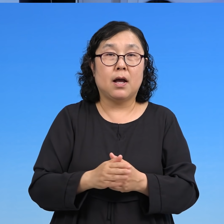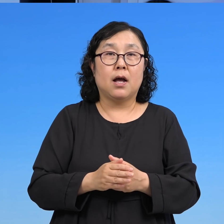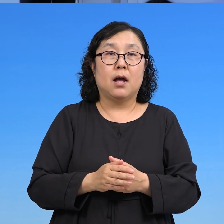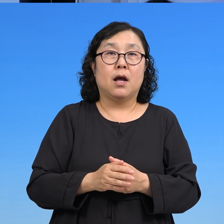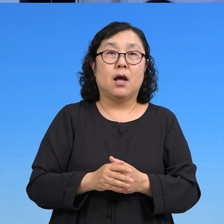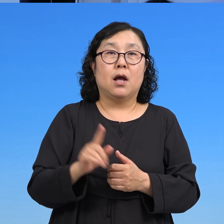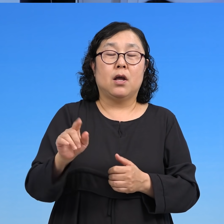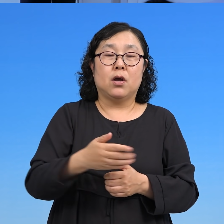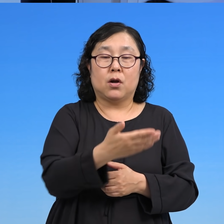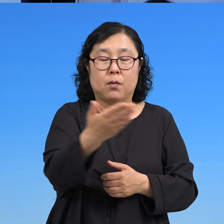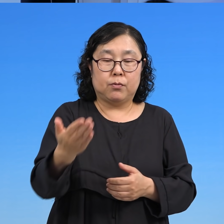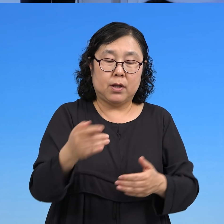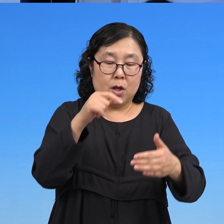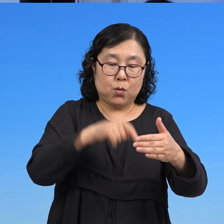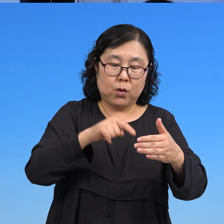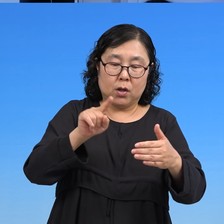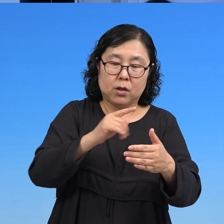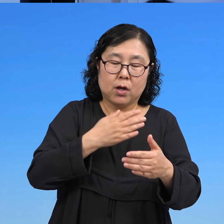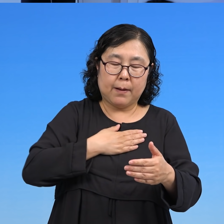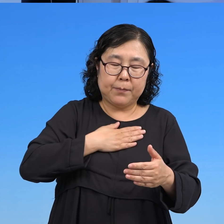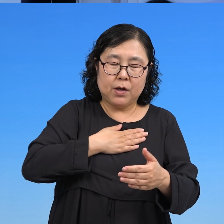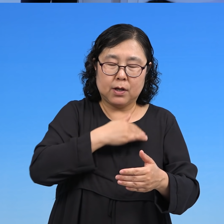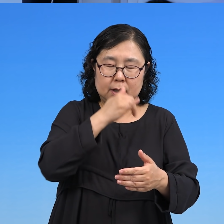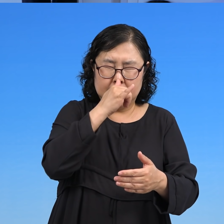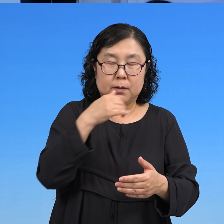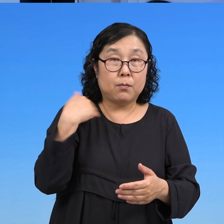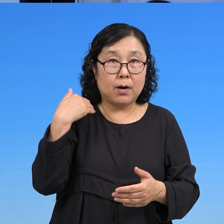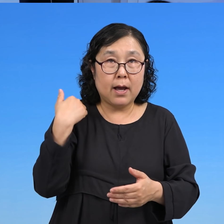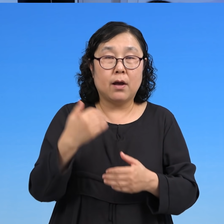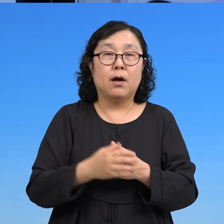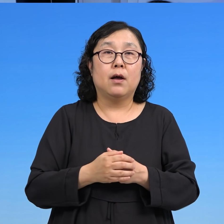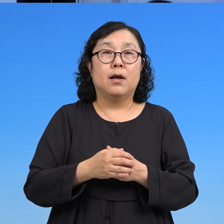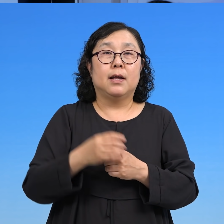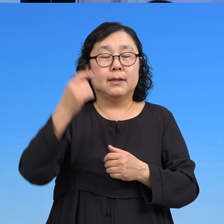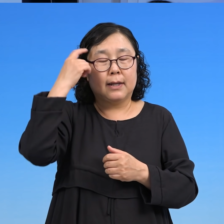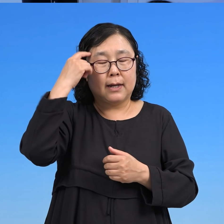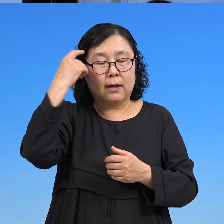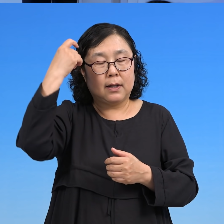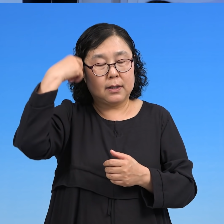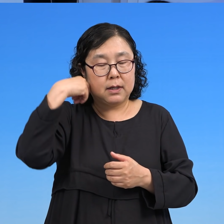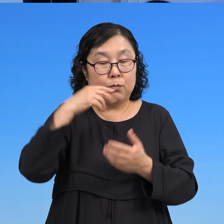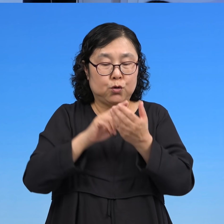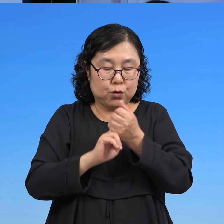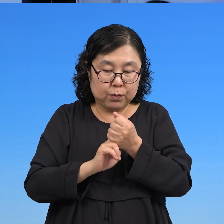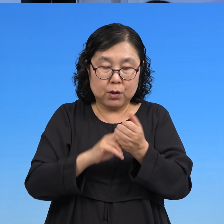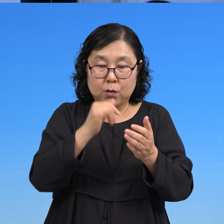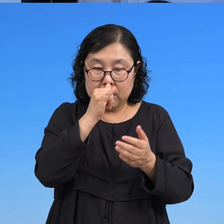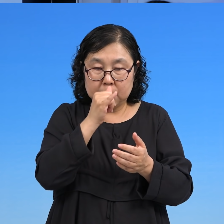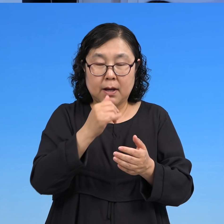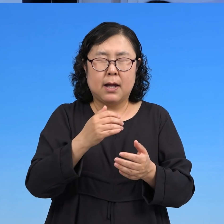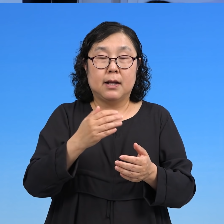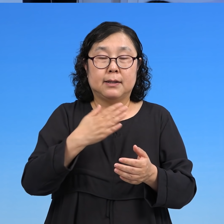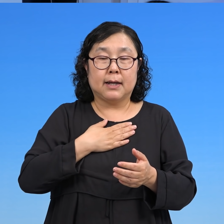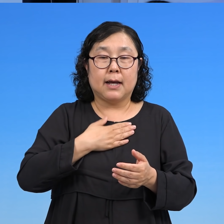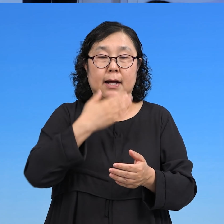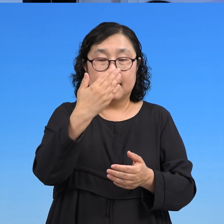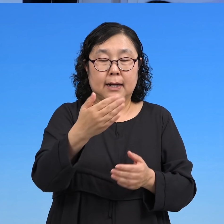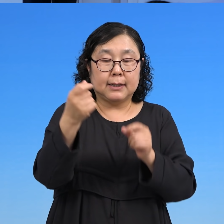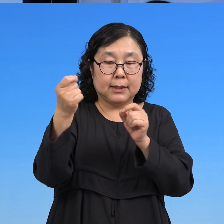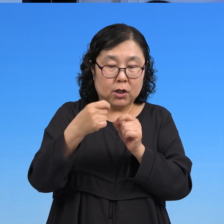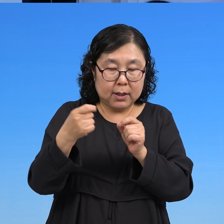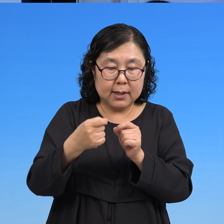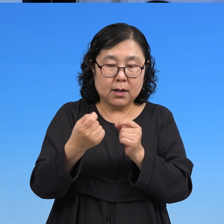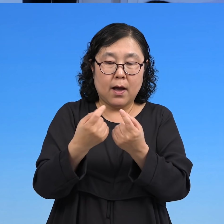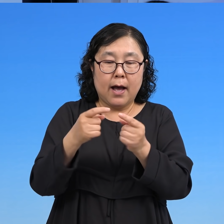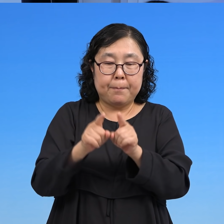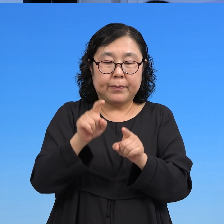내면에 어떤 감정을 품고 있는지 알기는 어려워요. 당신은 수많은 생각과 느낌을 숨기고 있잖아요. 하지만 제가 당신